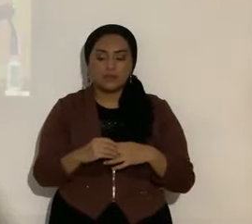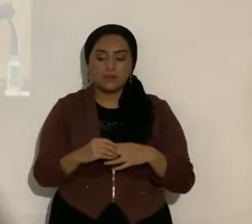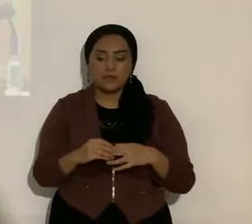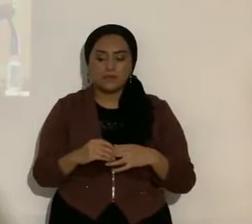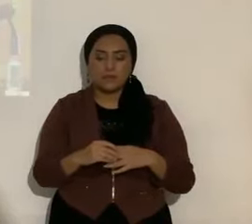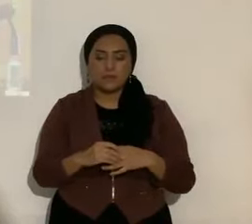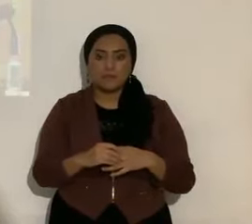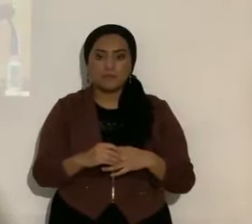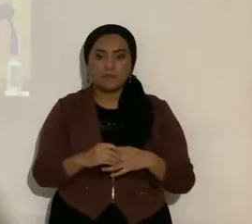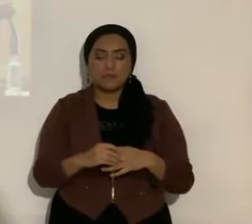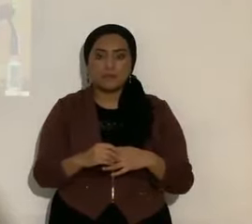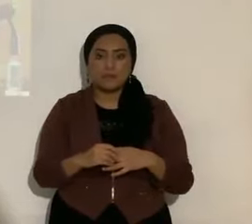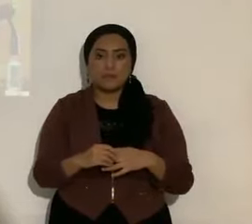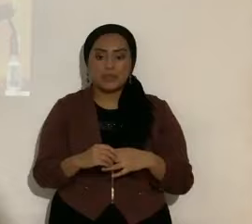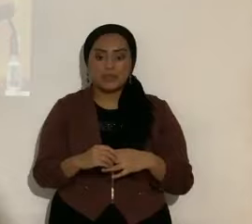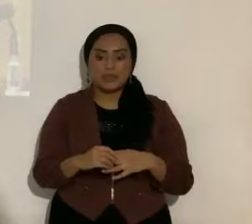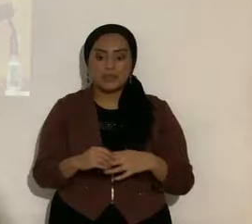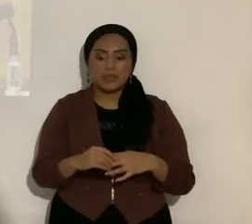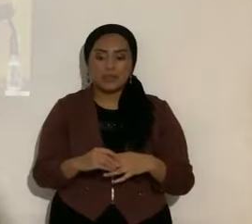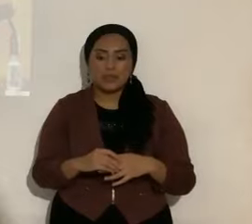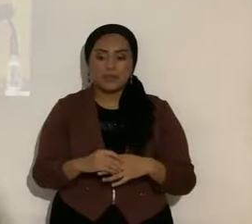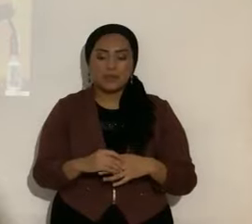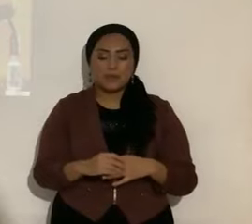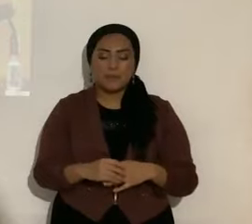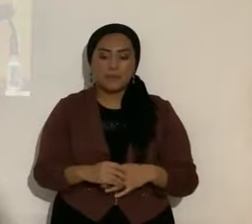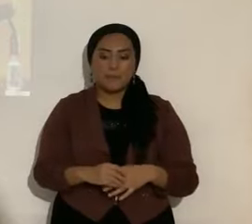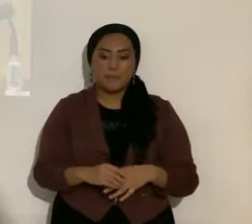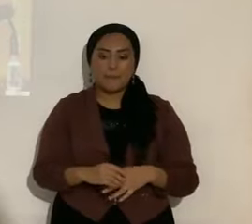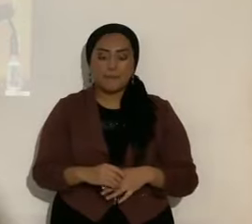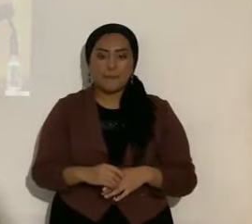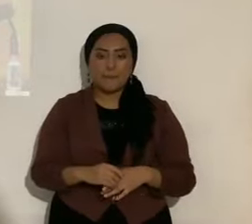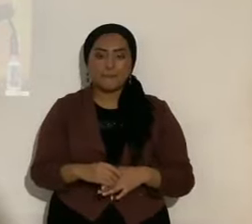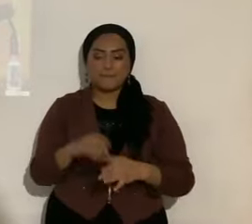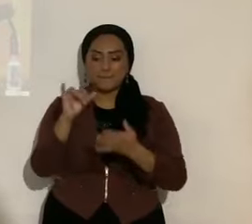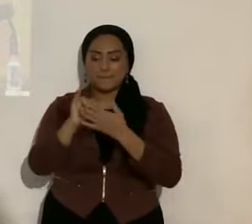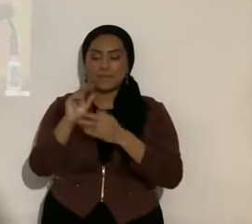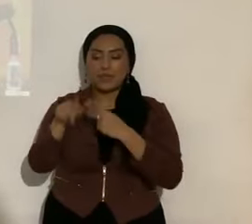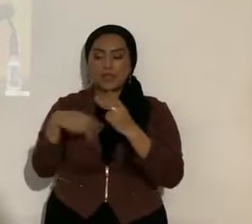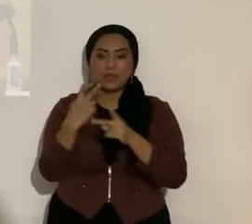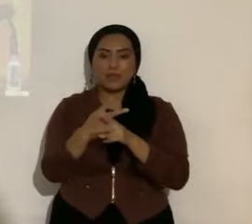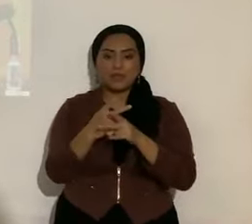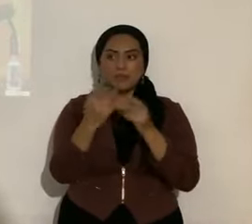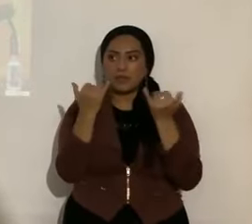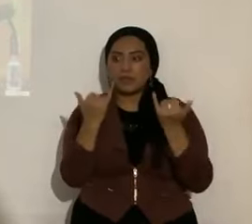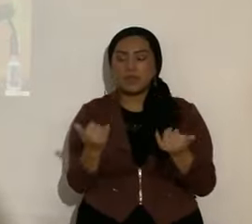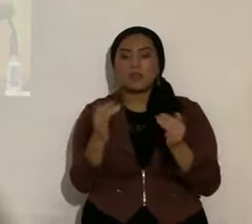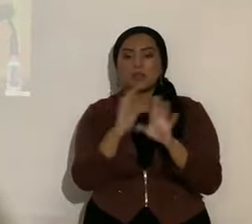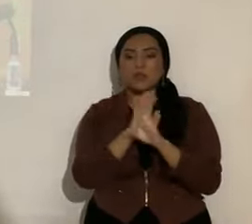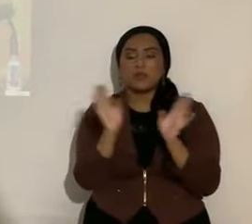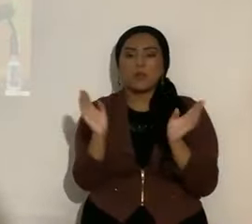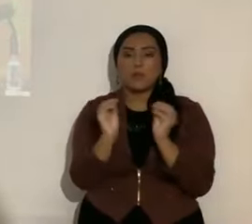¡Qué silencio! ¿Verdad? O sea, ese tipo de cosas ya no va a haber ahorita.